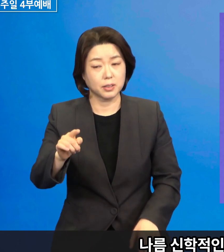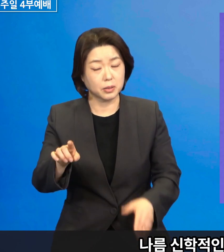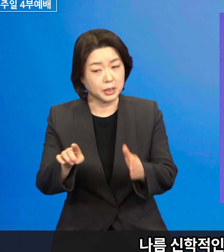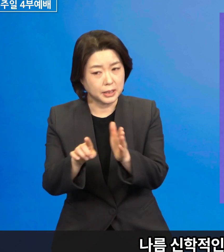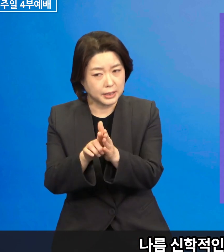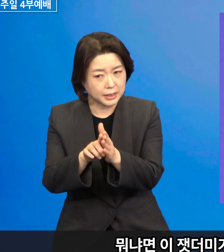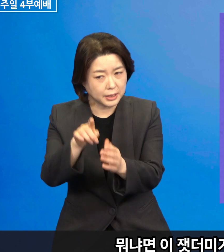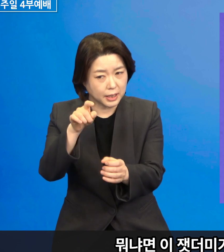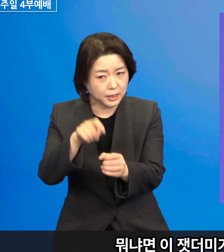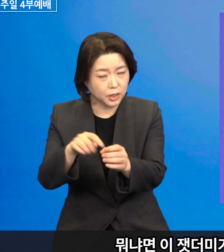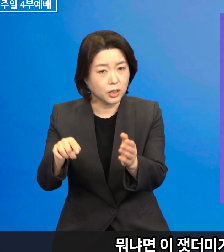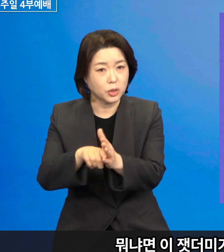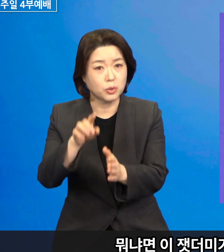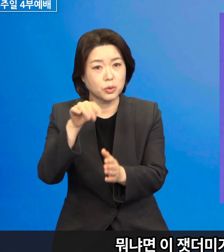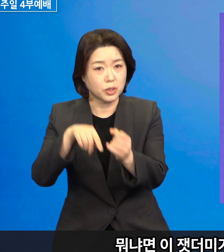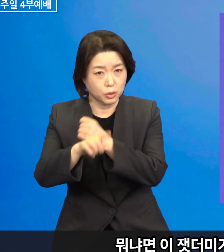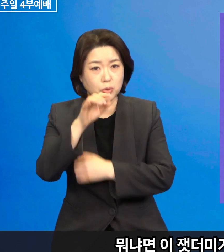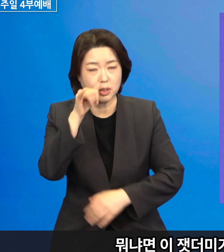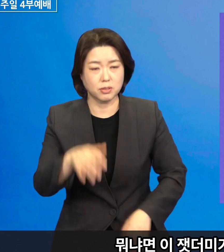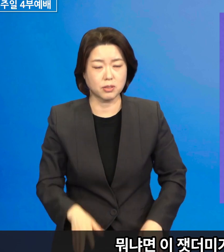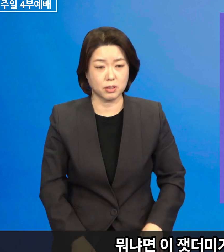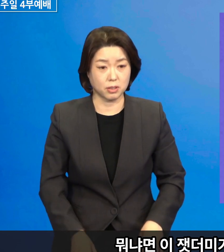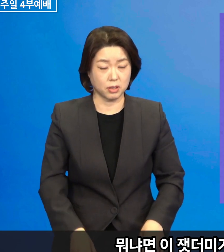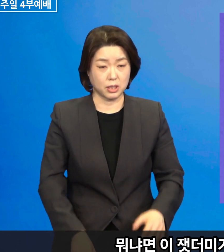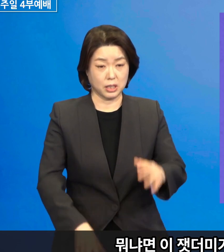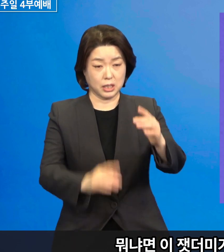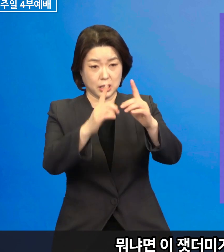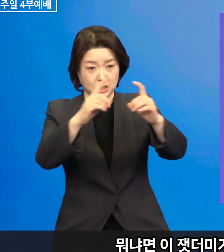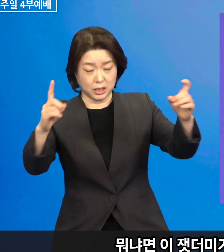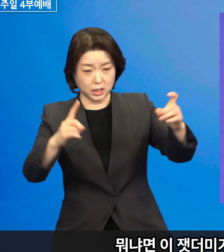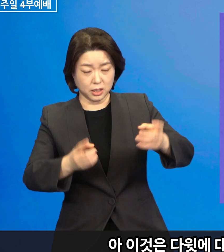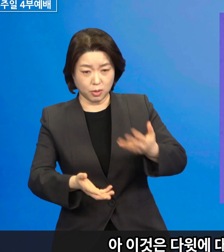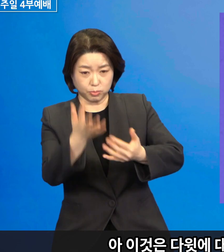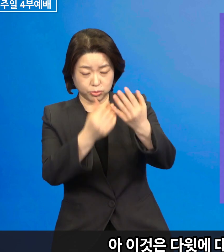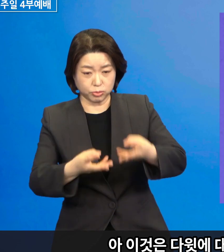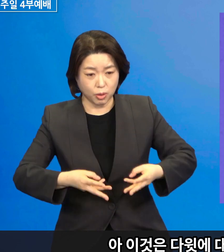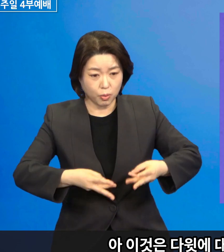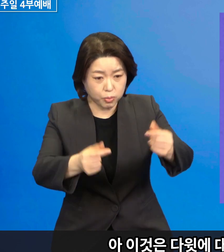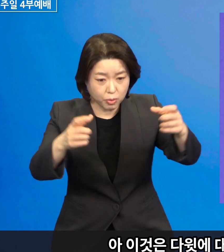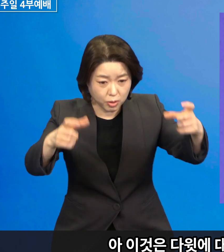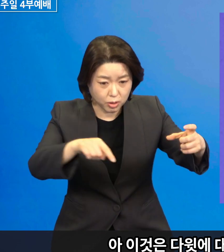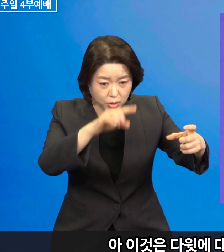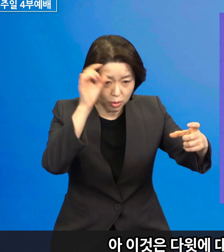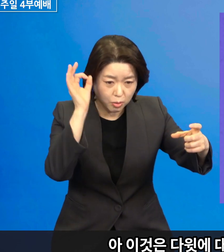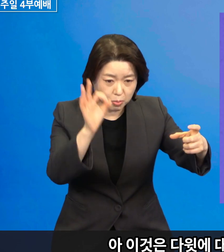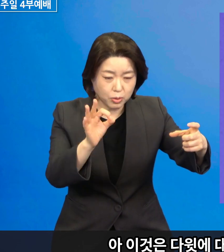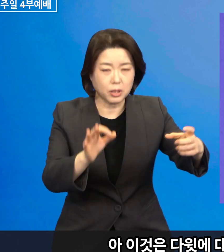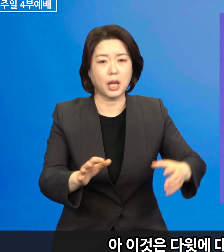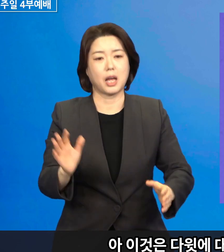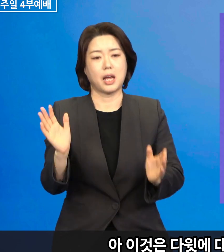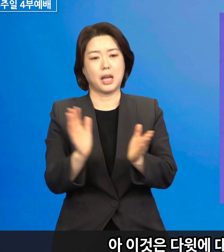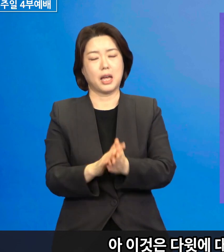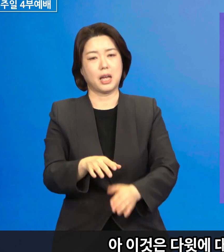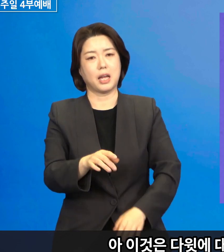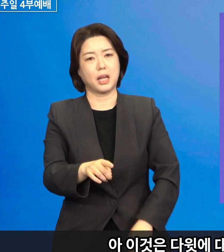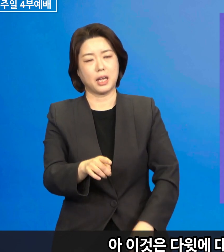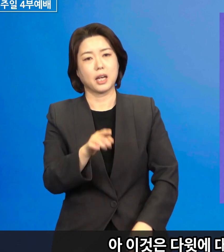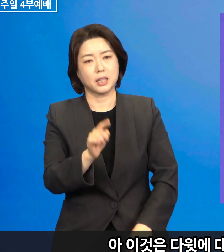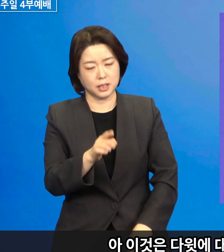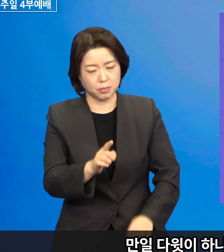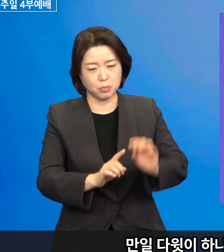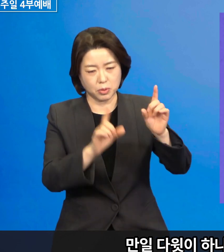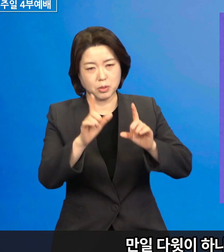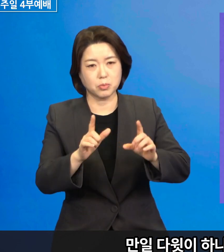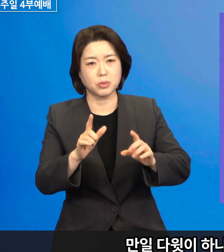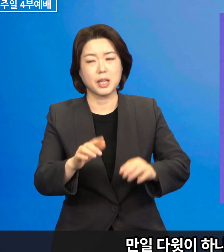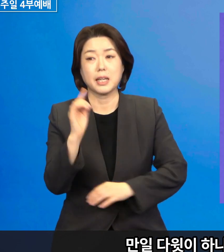이유가 있었어요. 뭐냐면 이 잿더미가 된 시글락을 보면서 이것은 다윗에 대한 하나님의